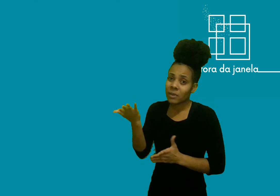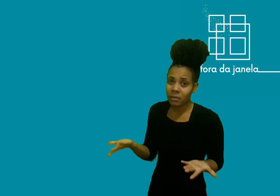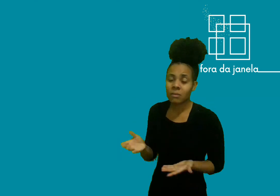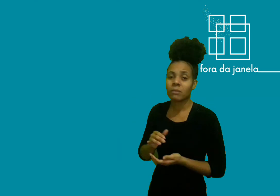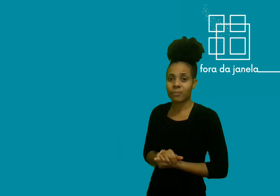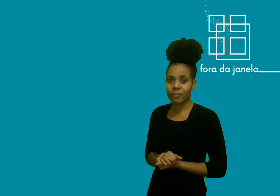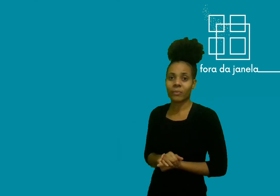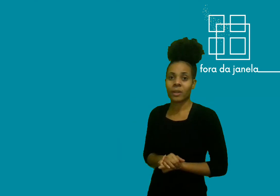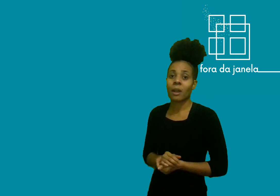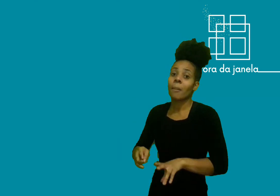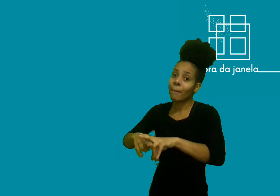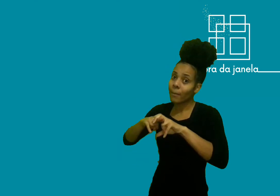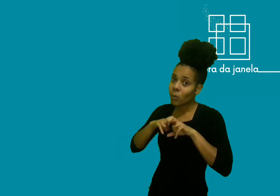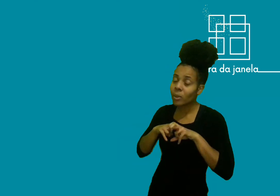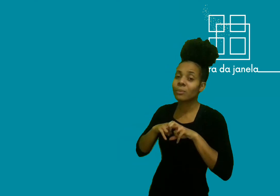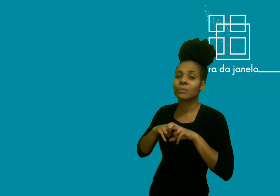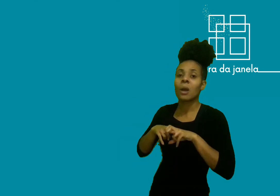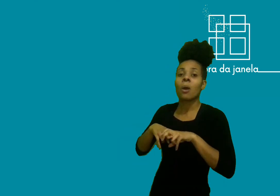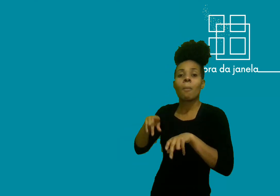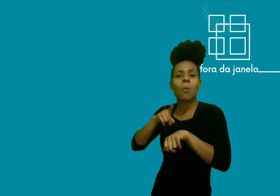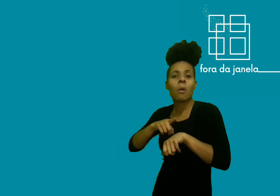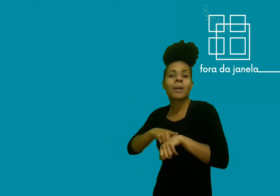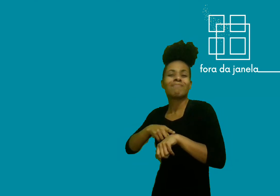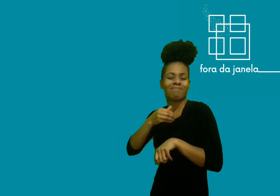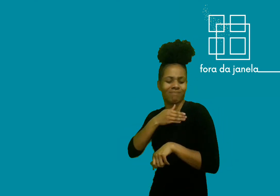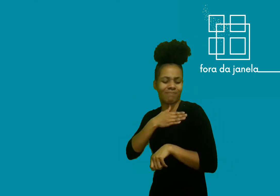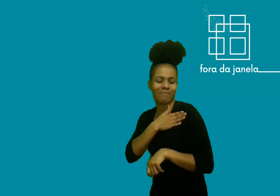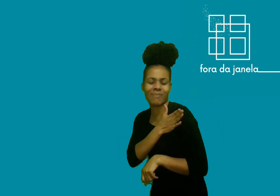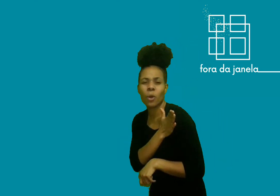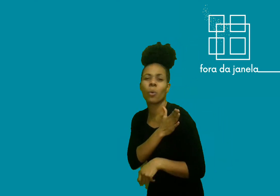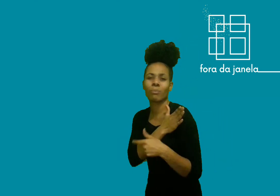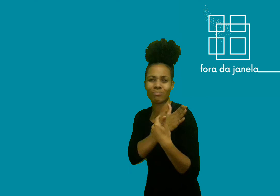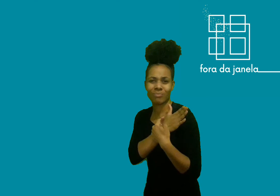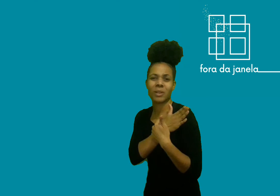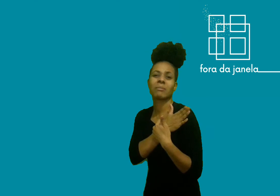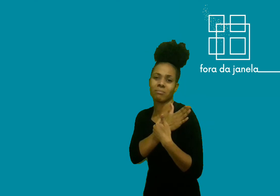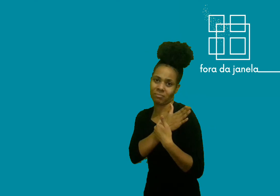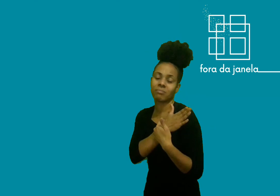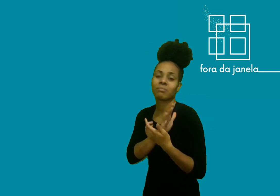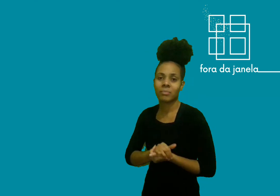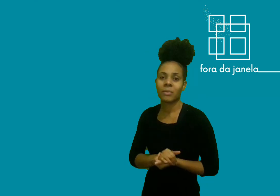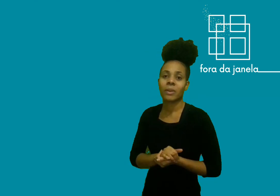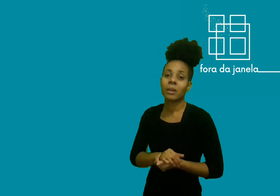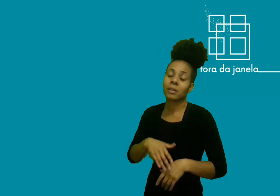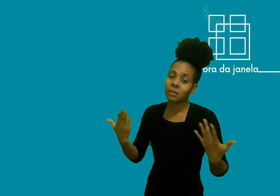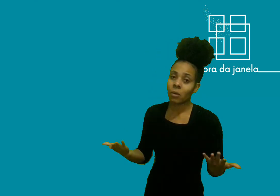episódio, considerando esse novo formato, que contempla todos os públicos, né? E para tirar mais esse tema